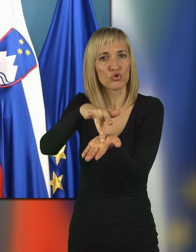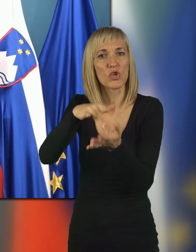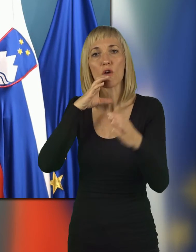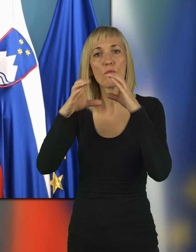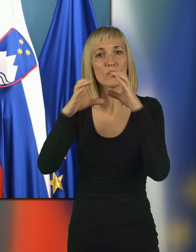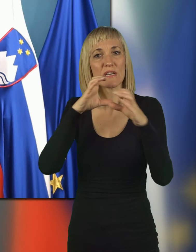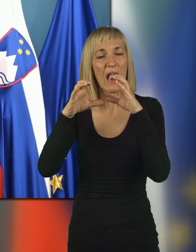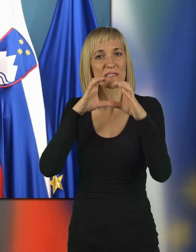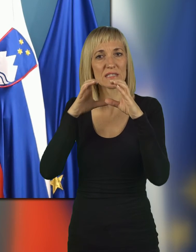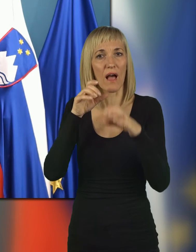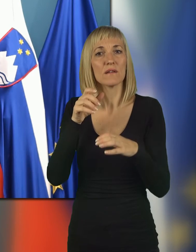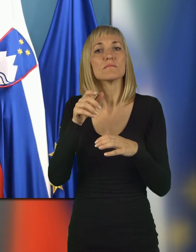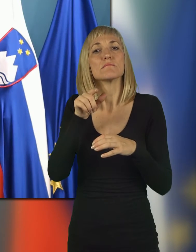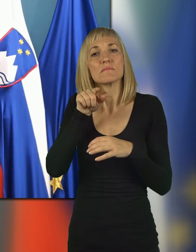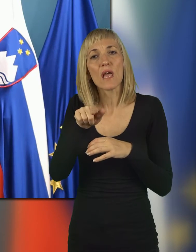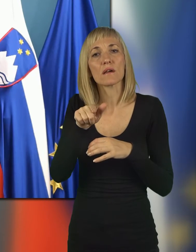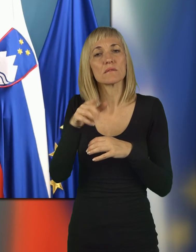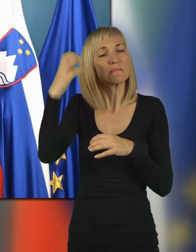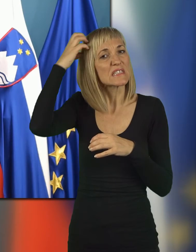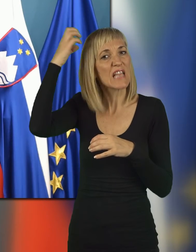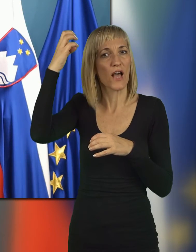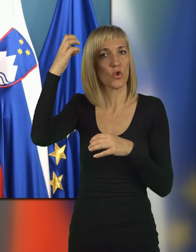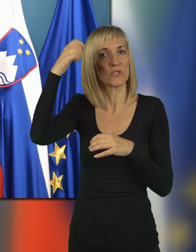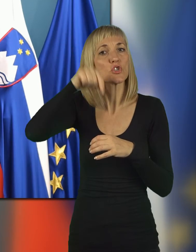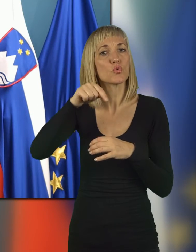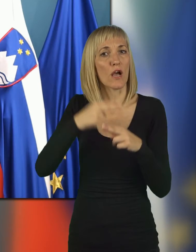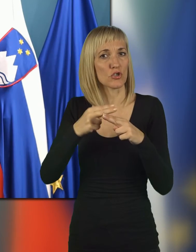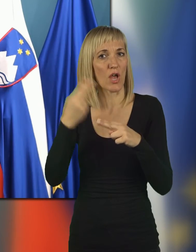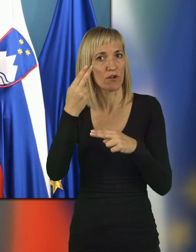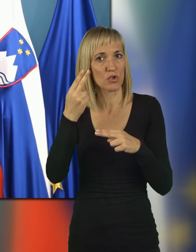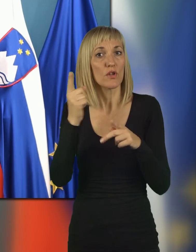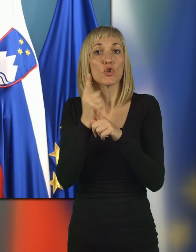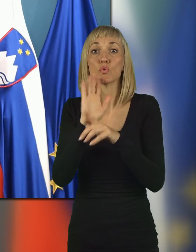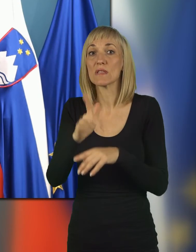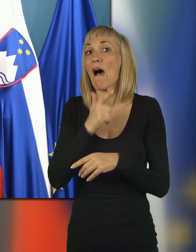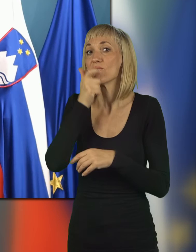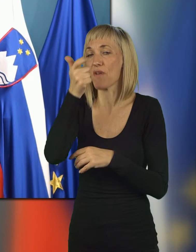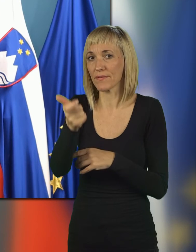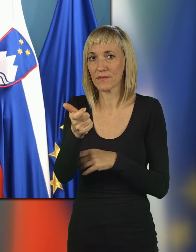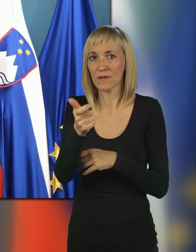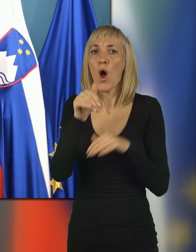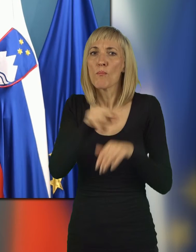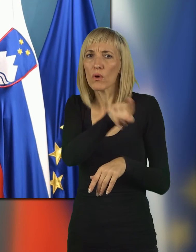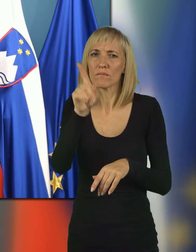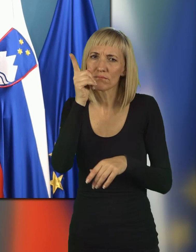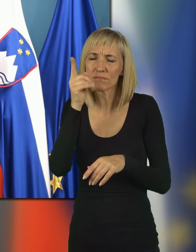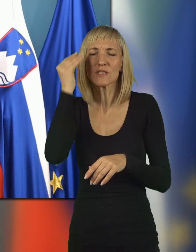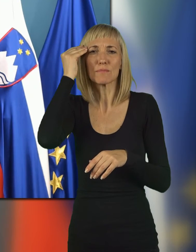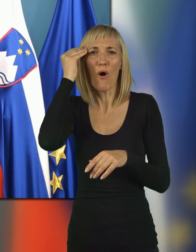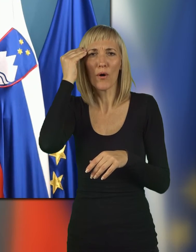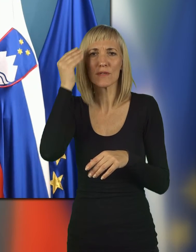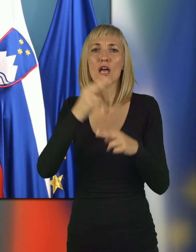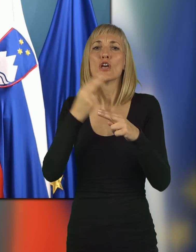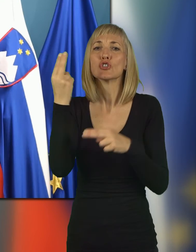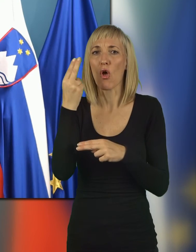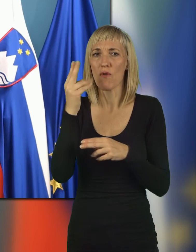teh vedenj, te znanosti v Sloveniji, kot tudi navzven. Naj spomnim, da se Slovenija pridružuje